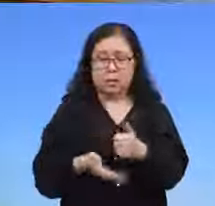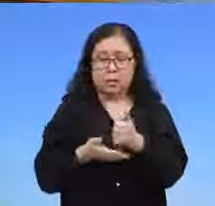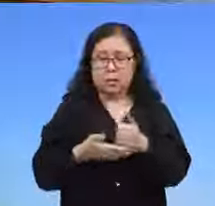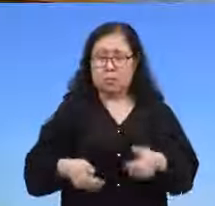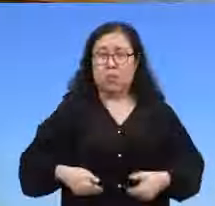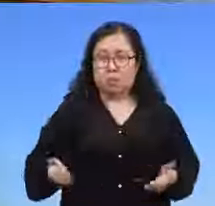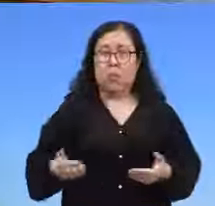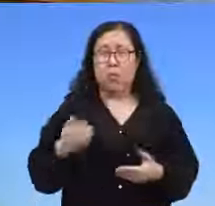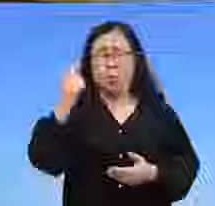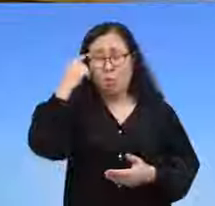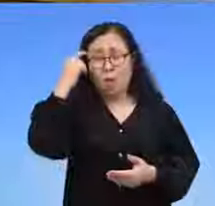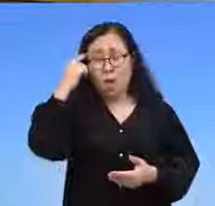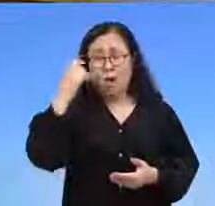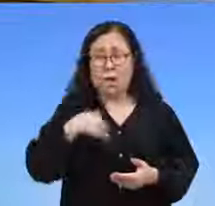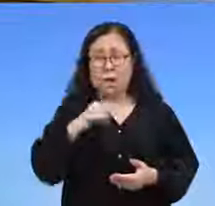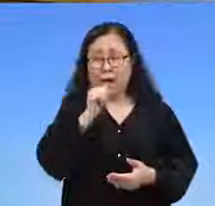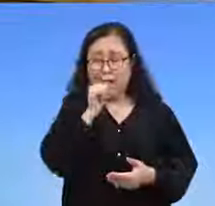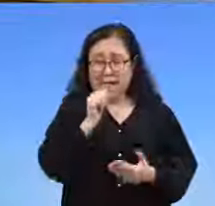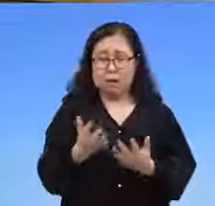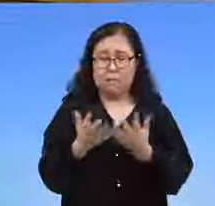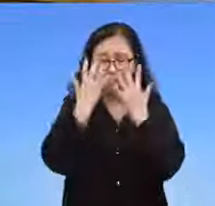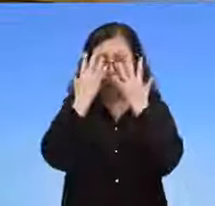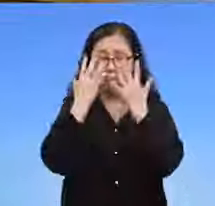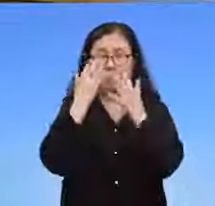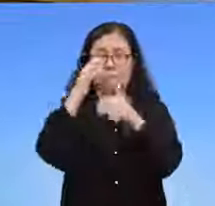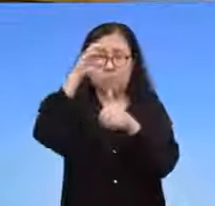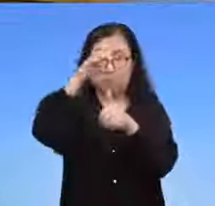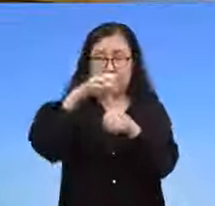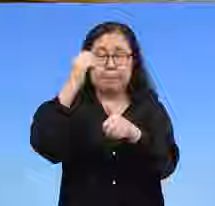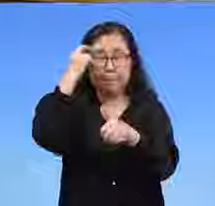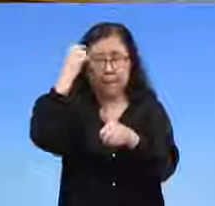바라지 않는데 아니 어떻게 감옥입니까?